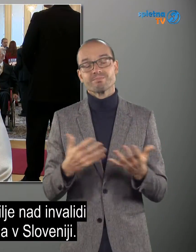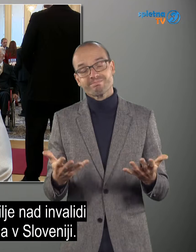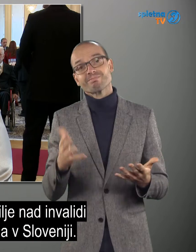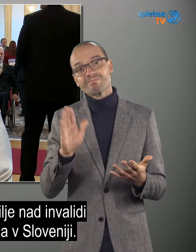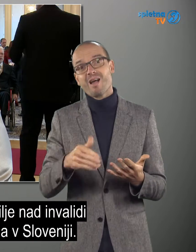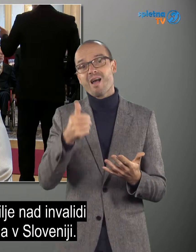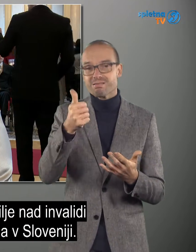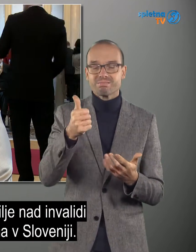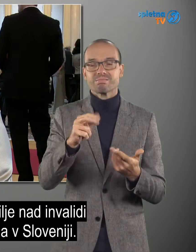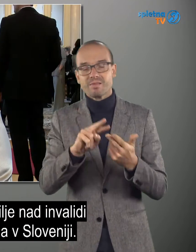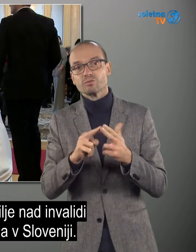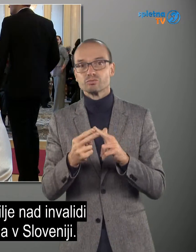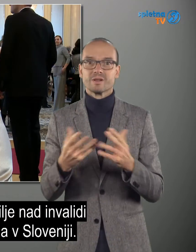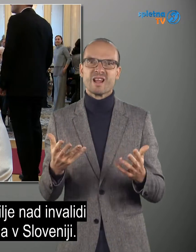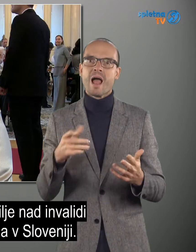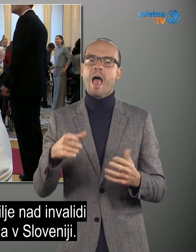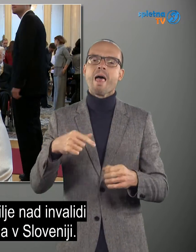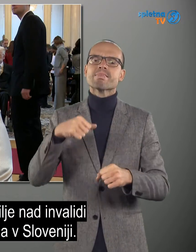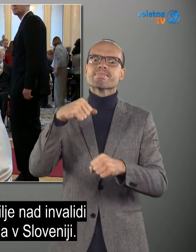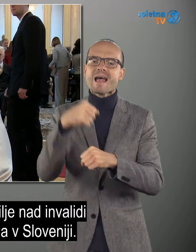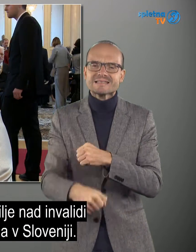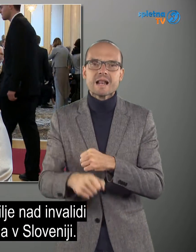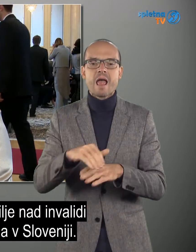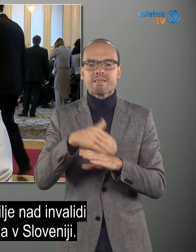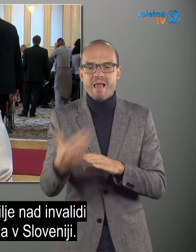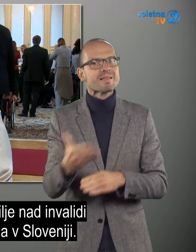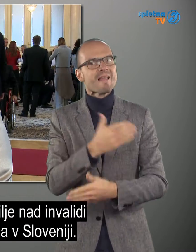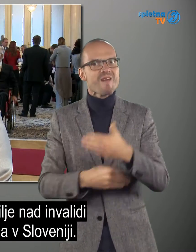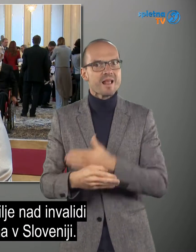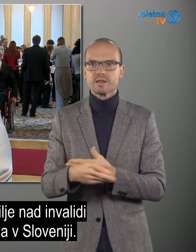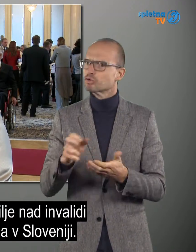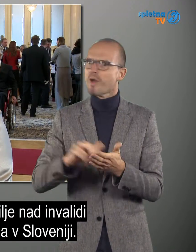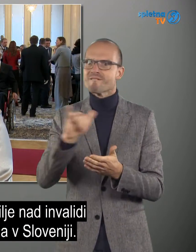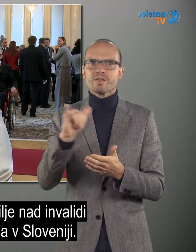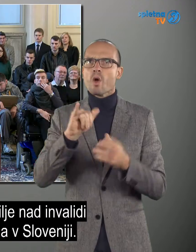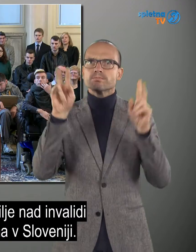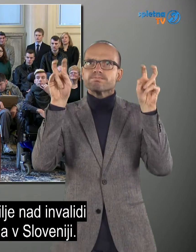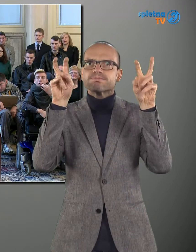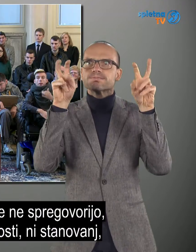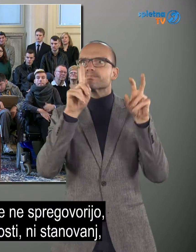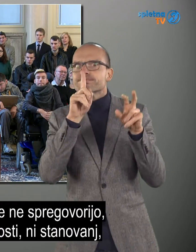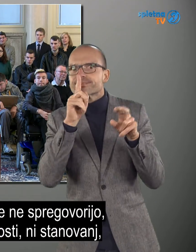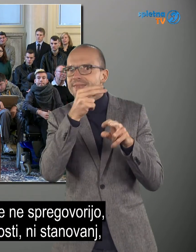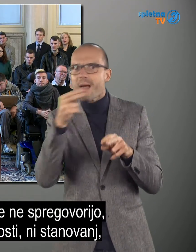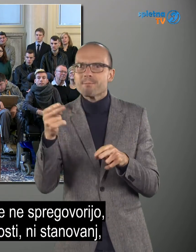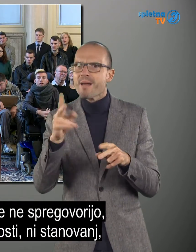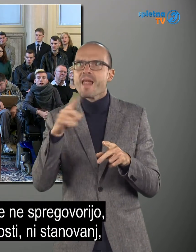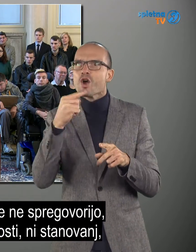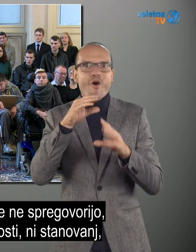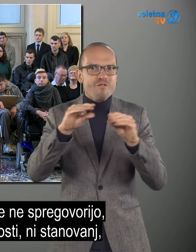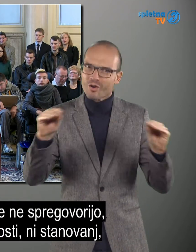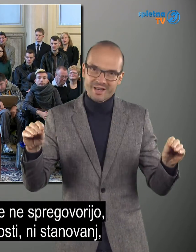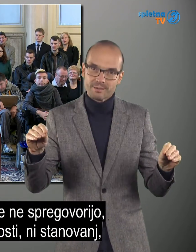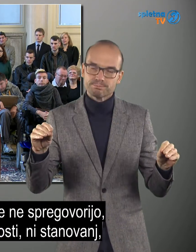Na nek način je nasilje nad invalidi še vedno tabu tema v Sloveniji. Ugotavljamo,